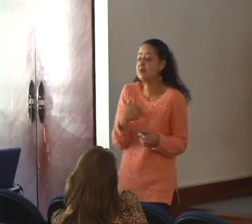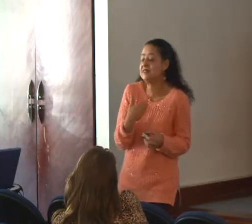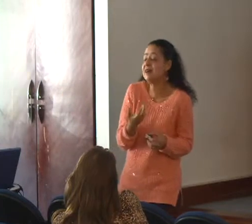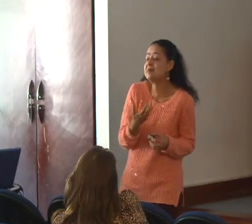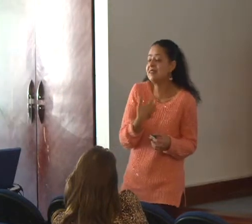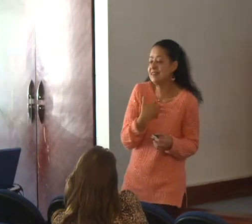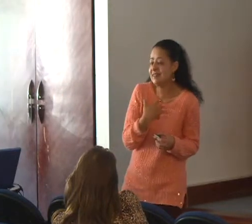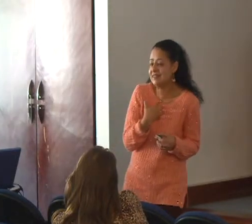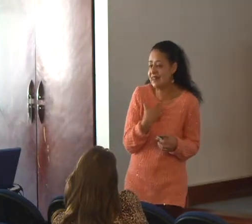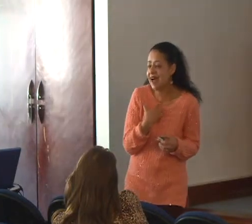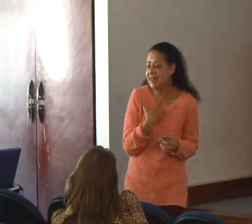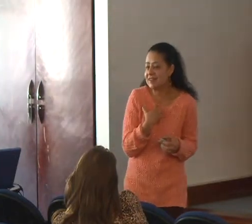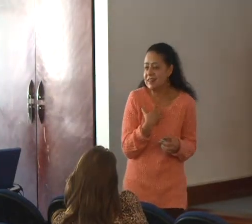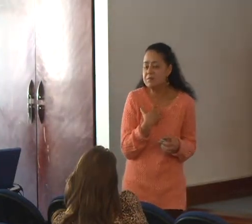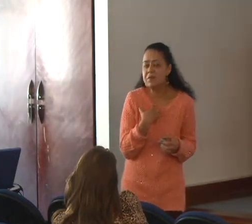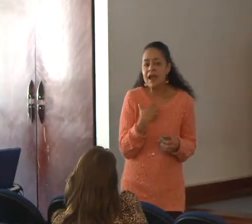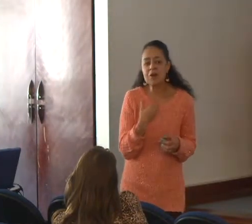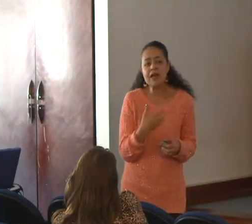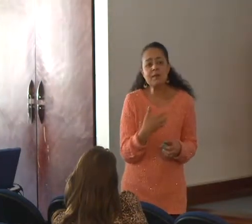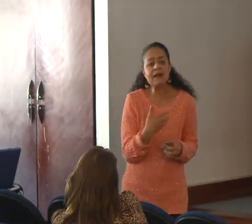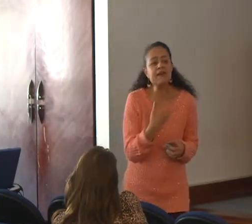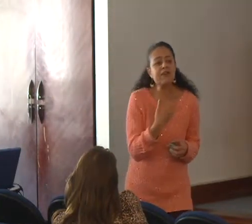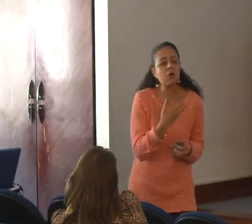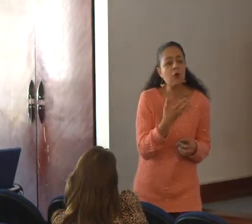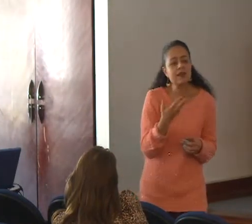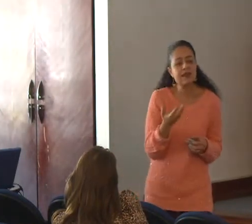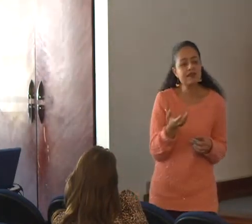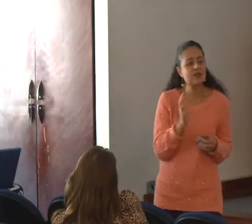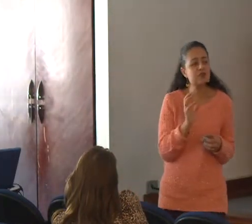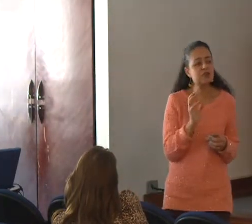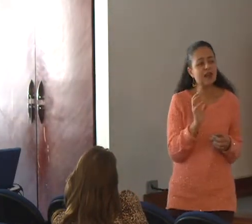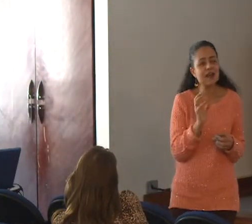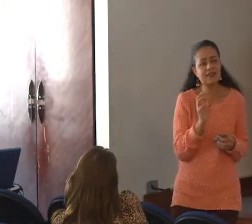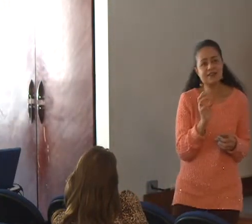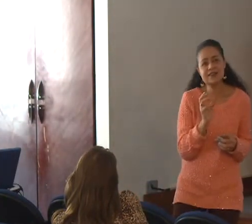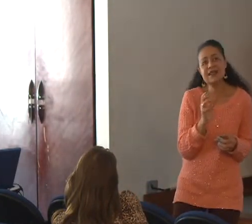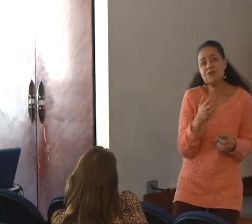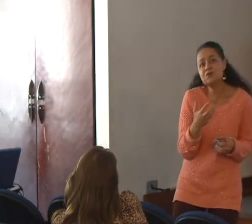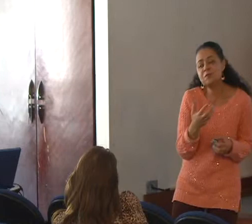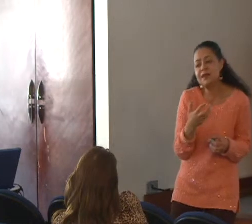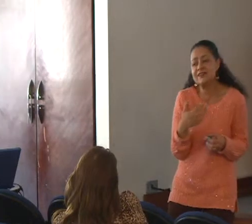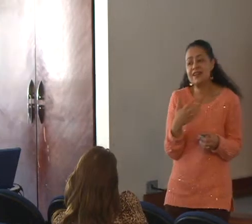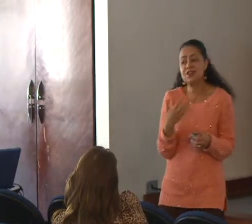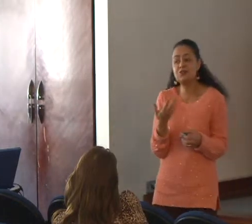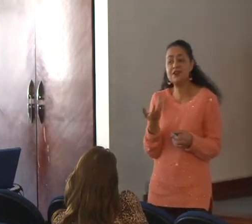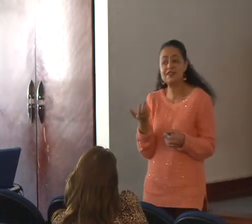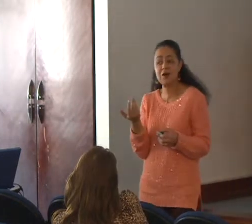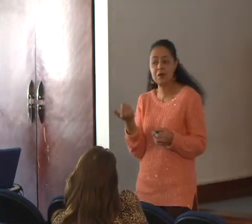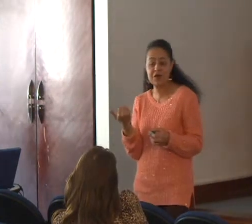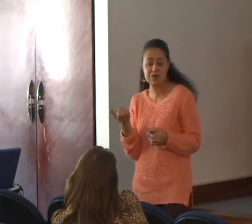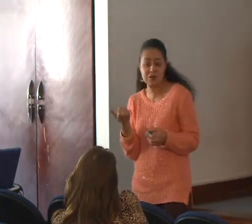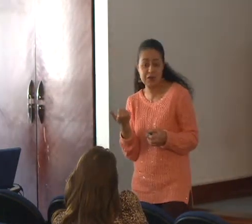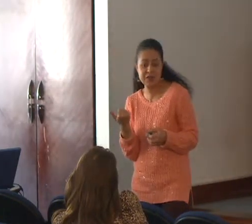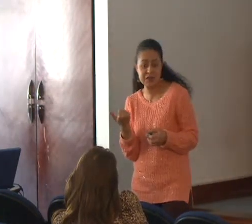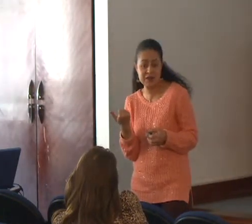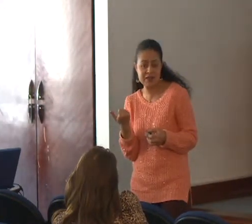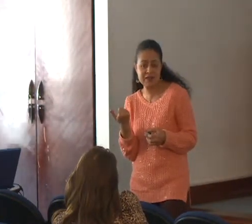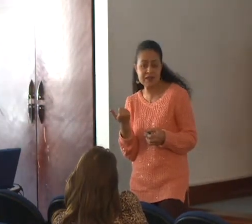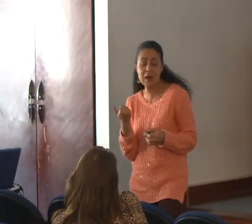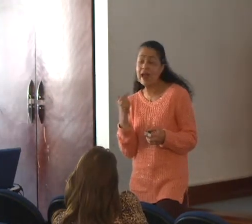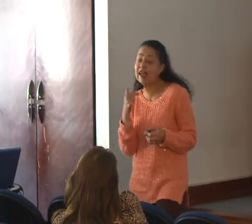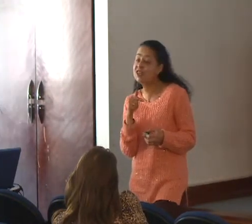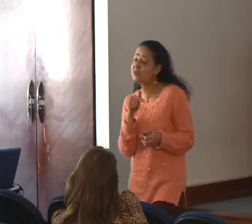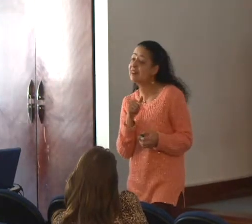también de dar una respuesta a mis necesidades, ¿sí? Hay una demanda frecuente desde lo social, y es que se asume que si el niño utiliza